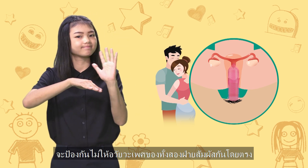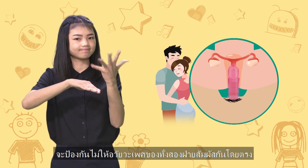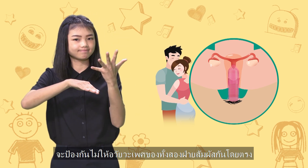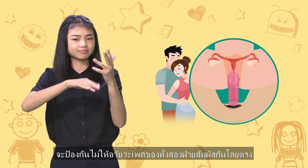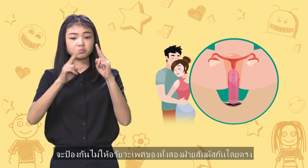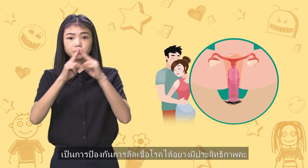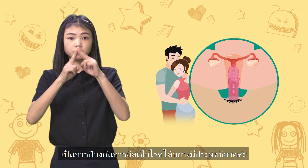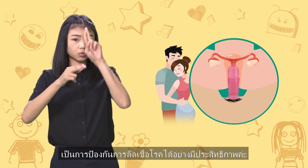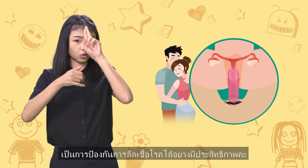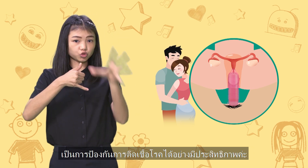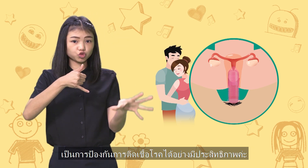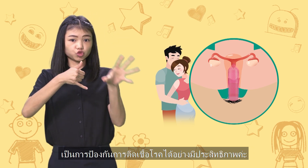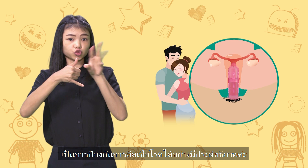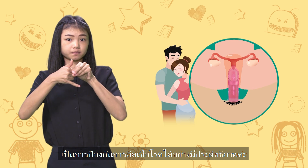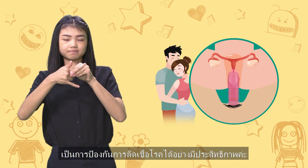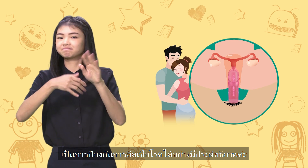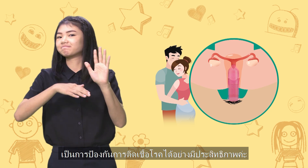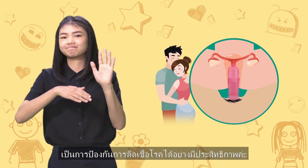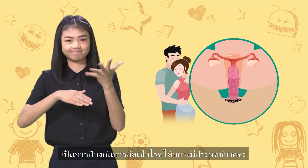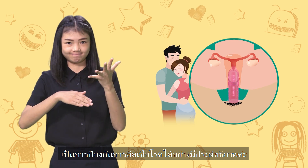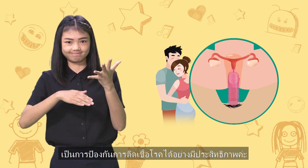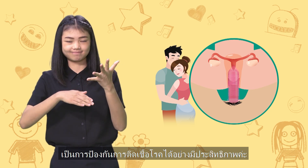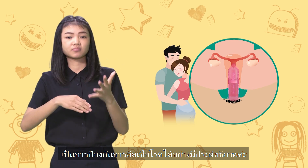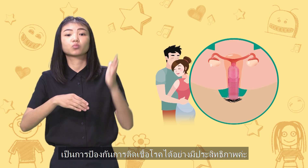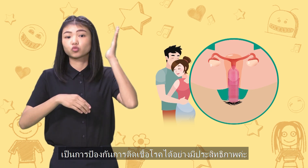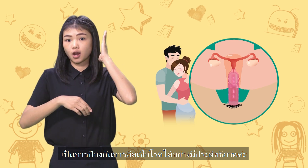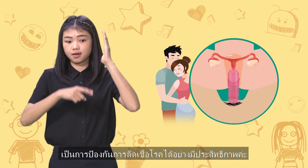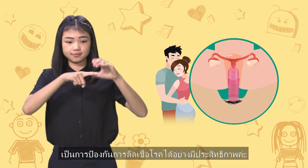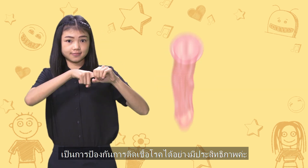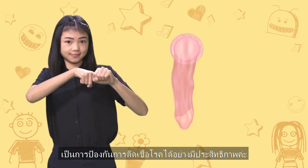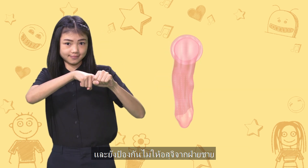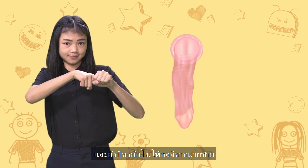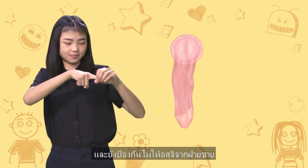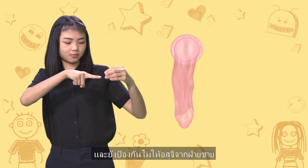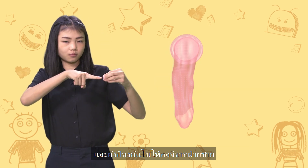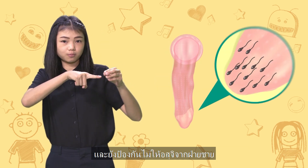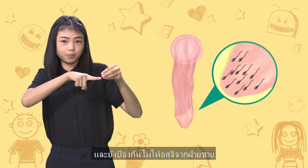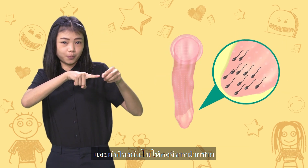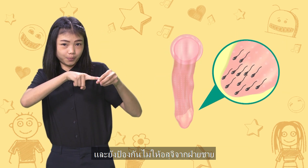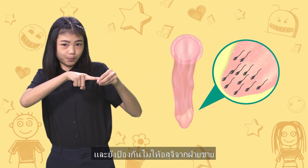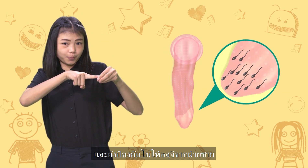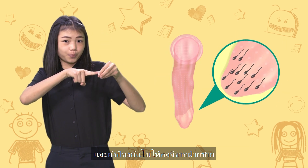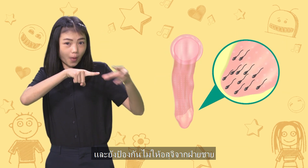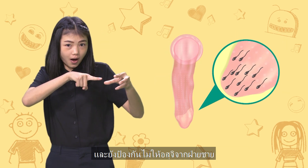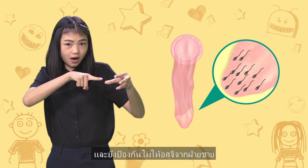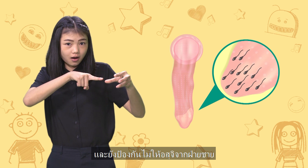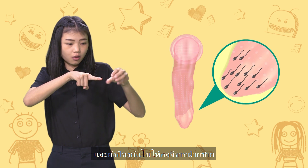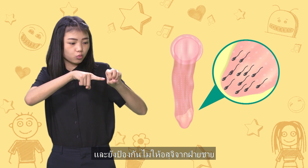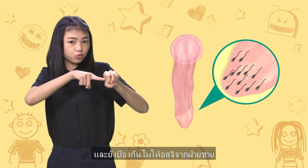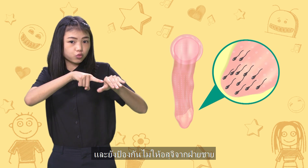งเป็นการป้องกันการติดเชื้อโรคได้อย่างมีประสิทธิภาพค่ะและยังป้องกันไม่ให้อสุจิจากฝ่ายชายเ